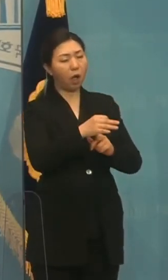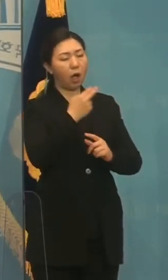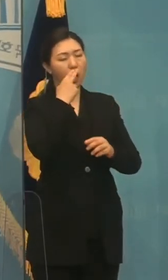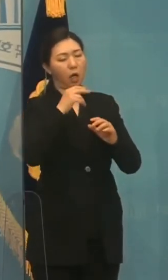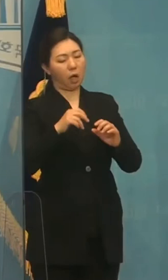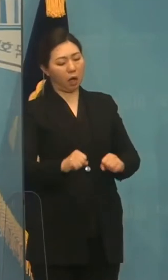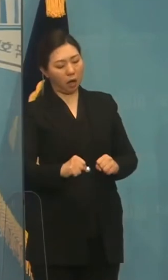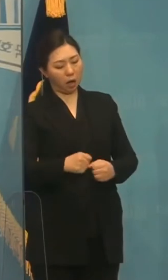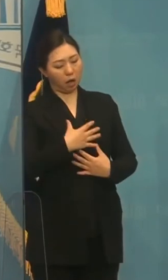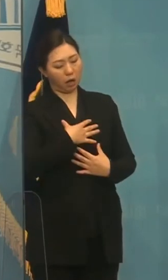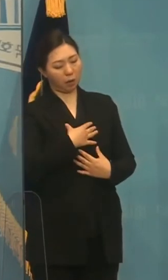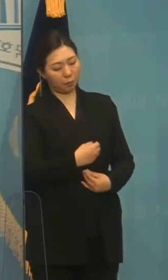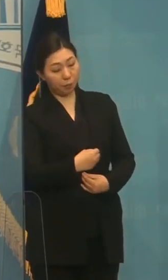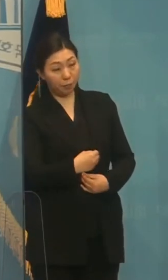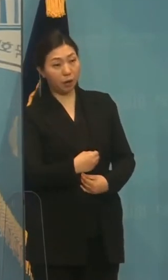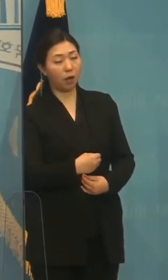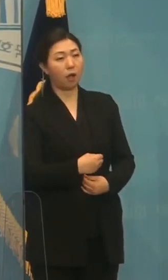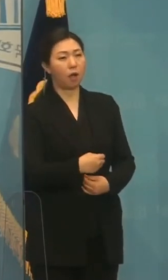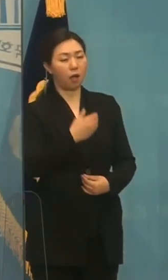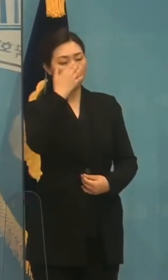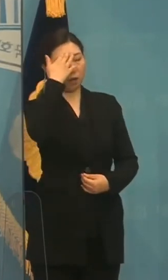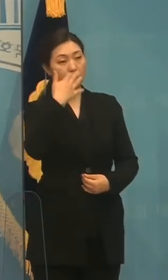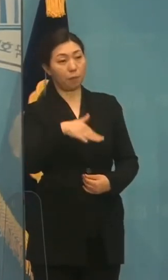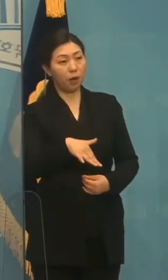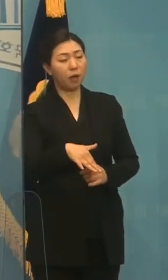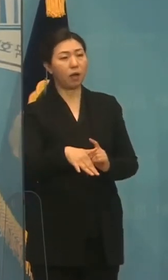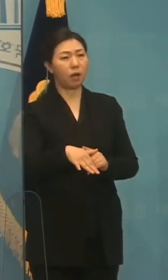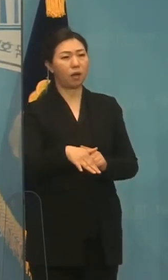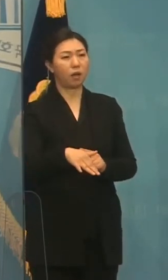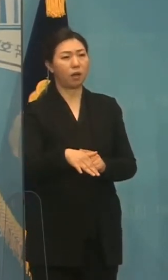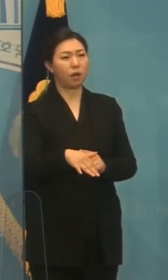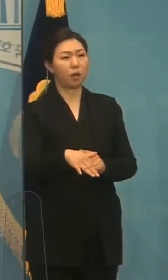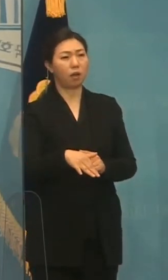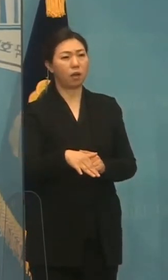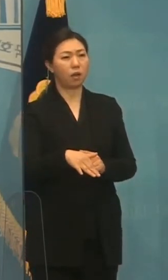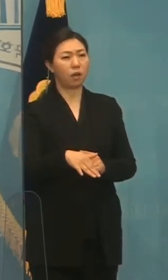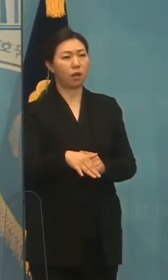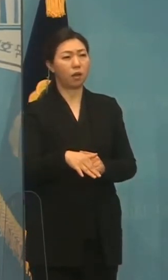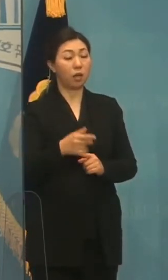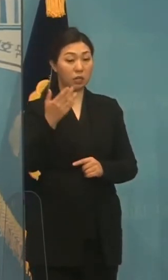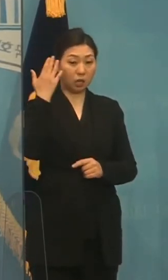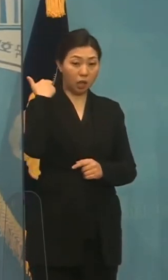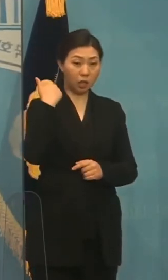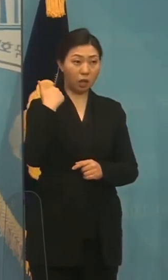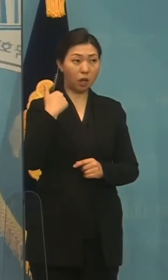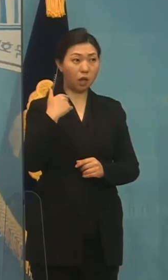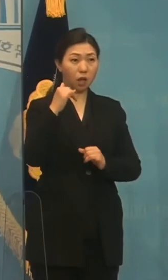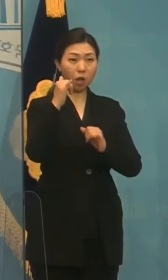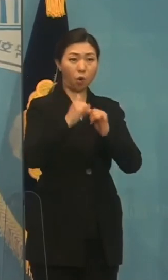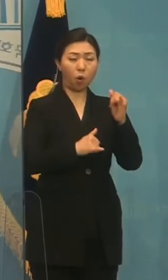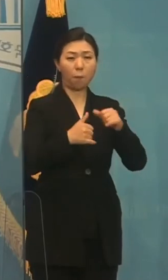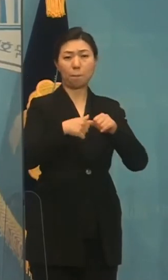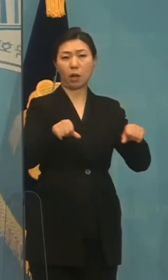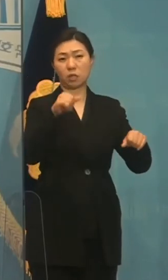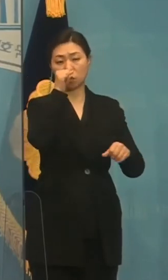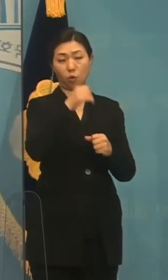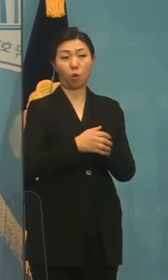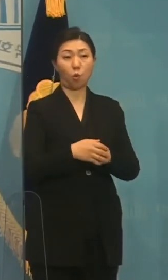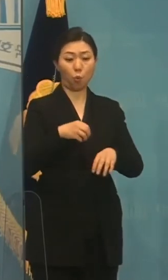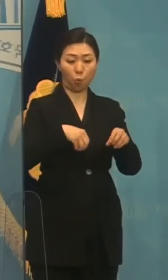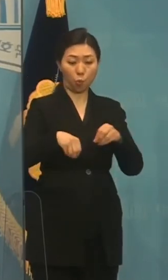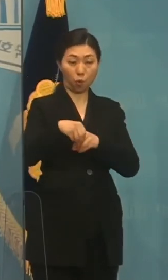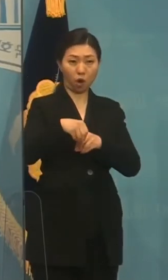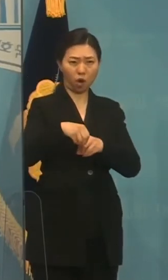안도감을 느끼면서 찾아오던 그동안의 상례가 깨진 것입니다. 오히려 강제로